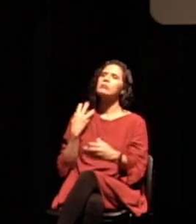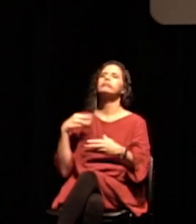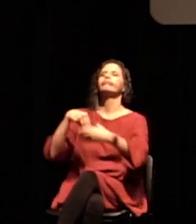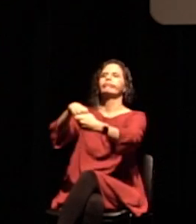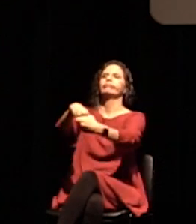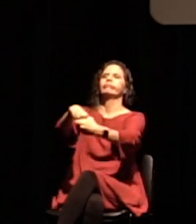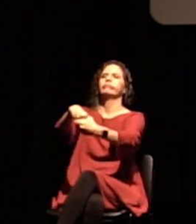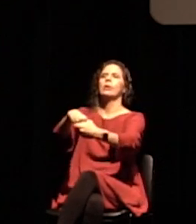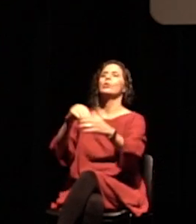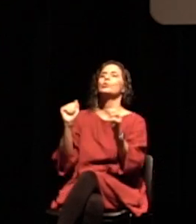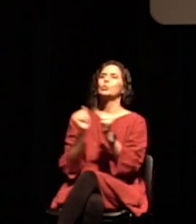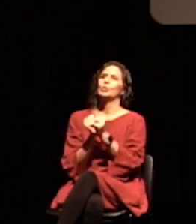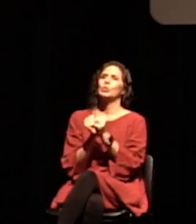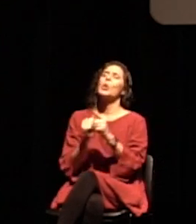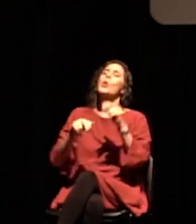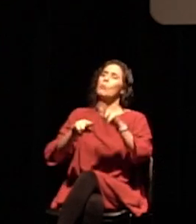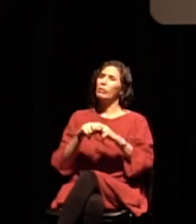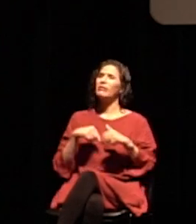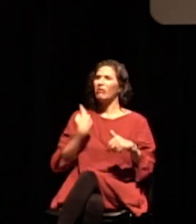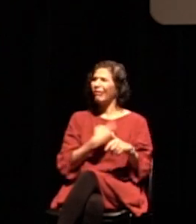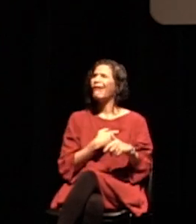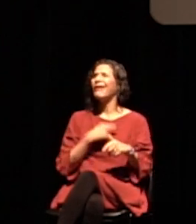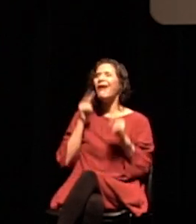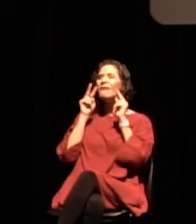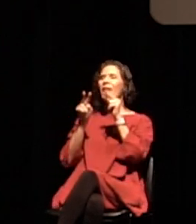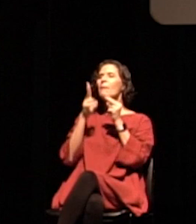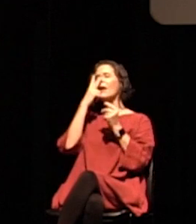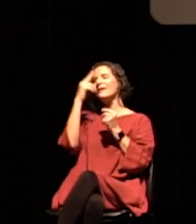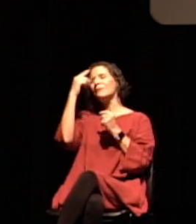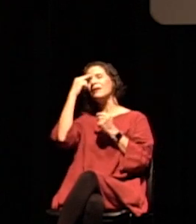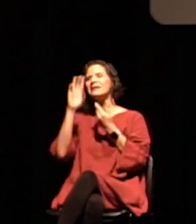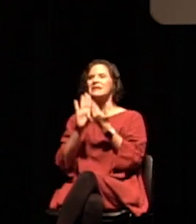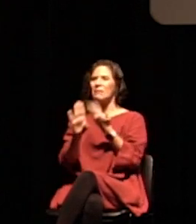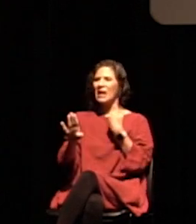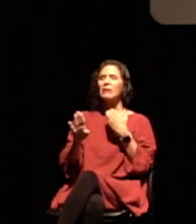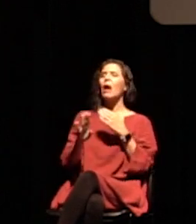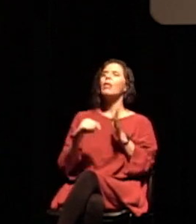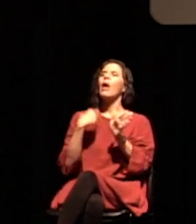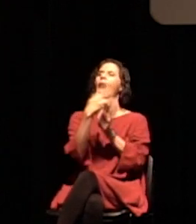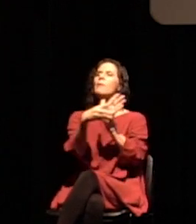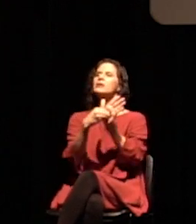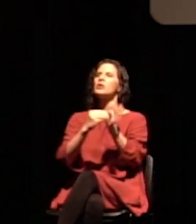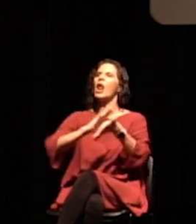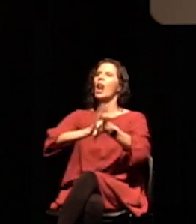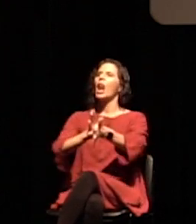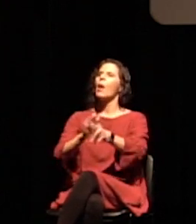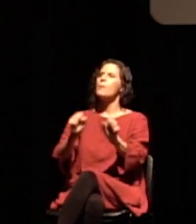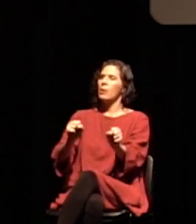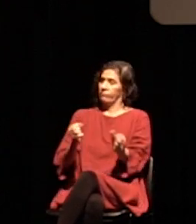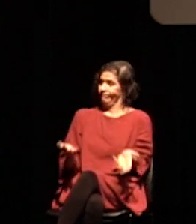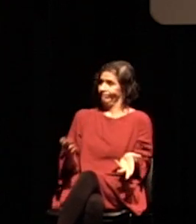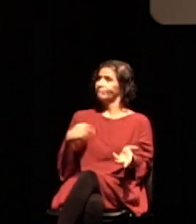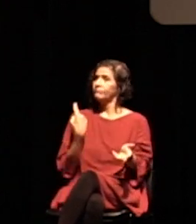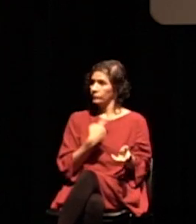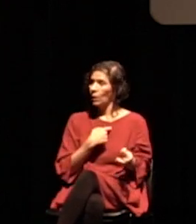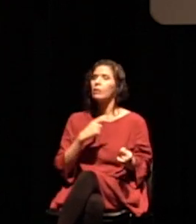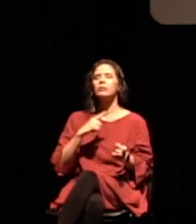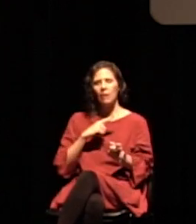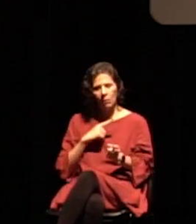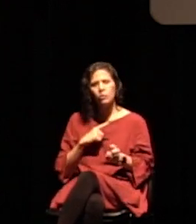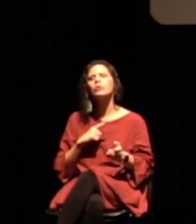Amazônia e outras coisas mais, que nós, então, temos, né, a condição, e, neste sentido, temos